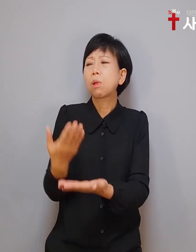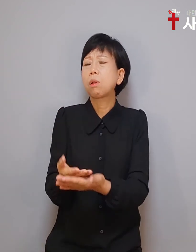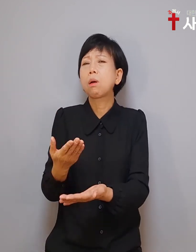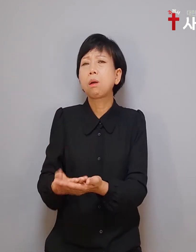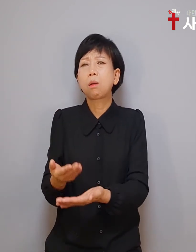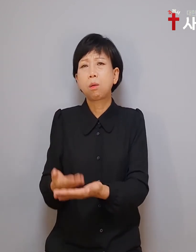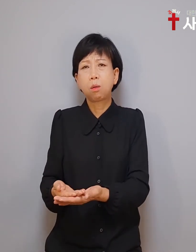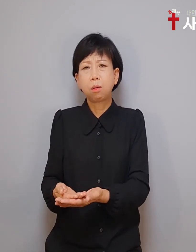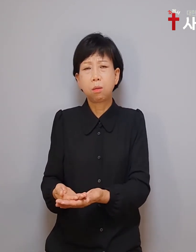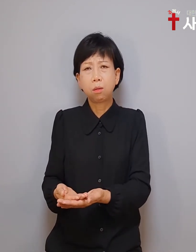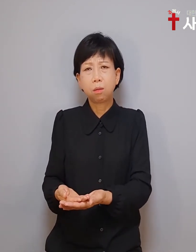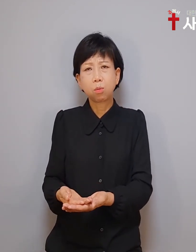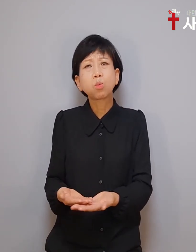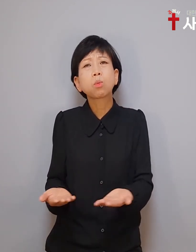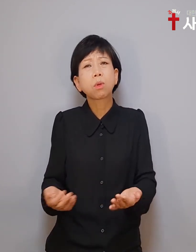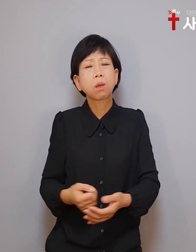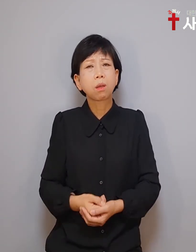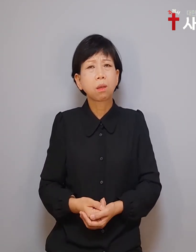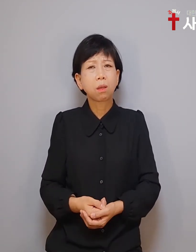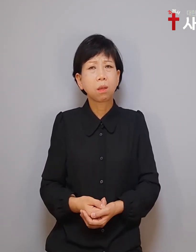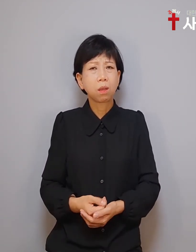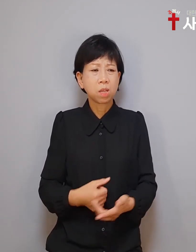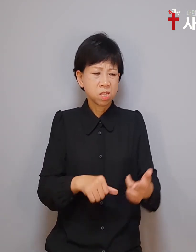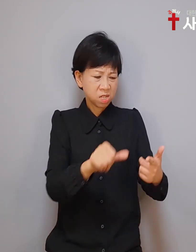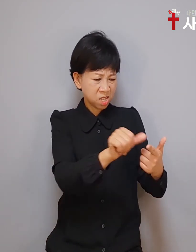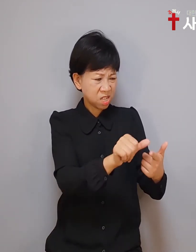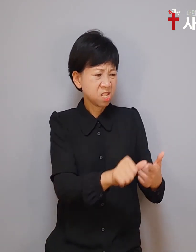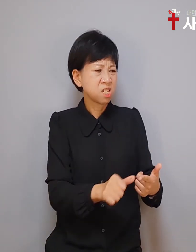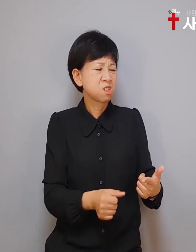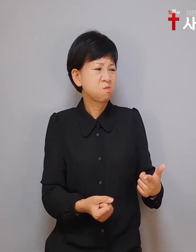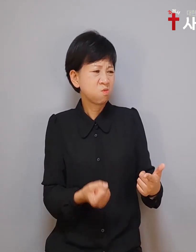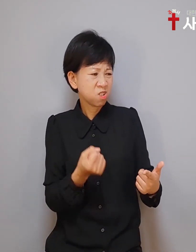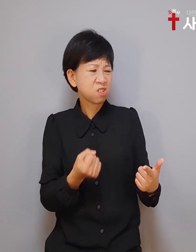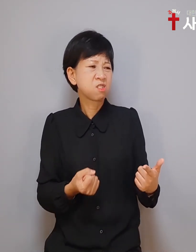그러면 아버지는 아이고 녀석, 지 돈 다 챙겨갔네.